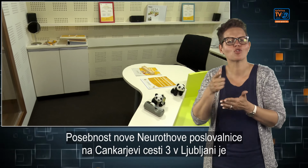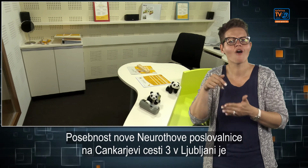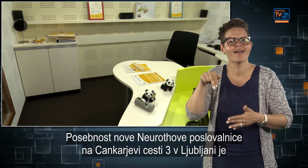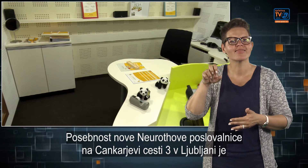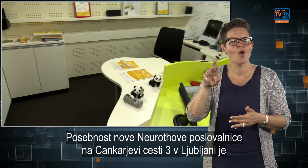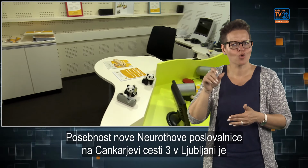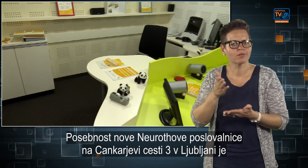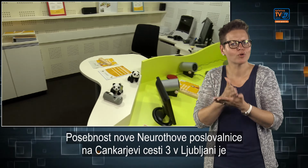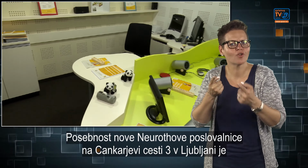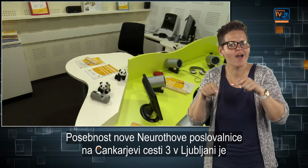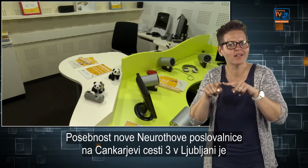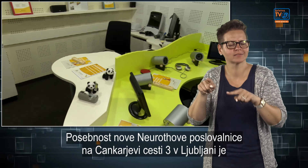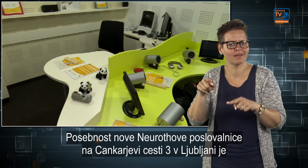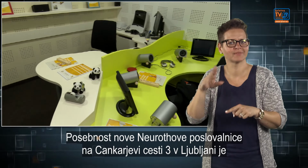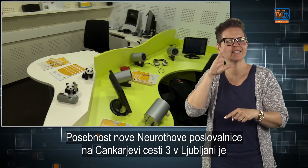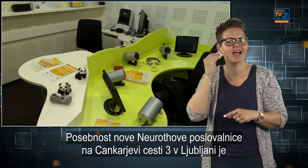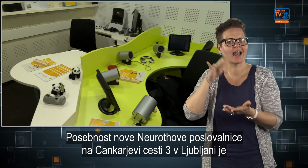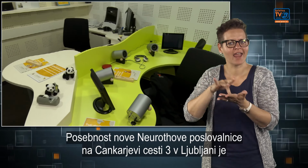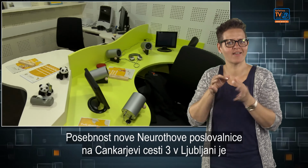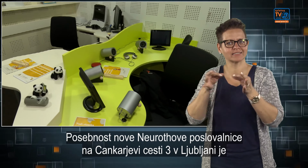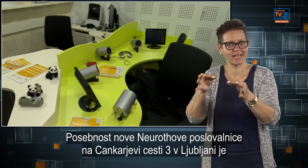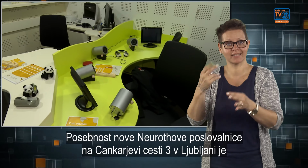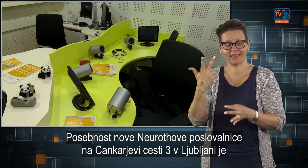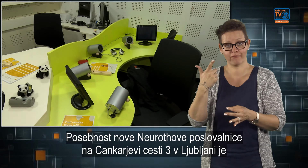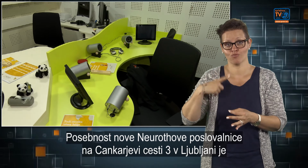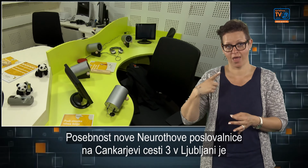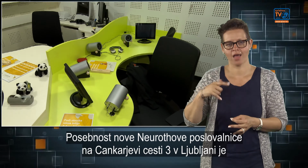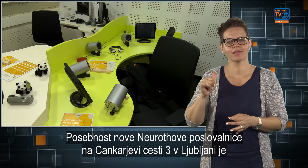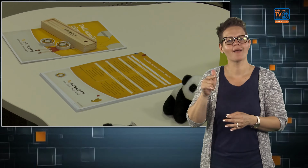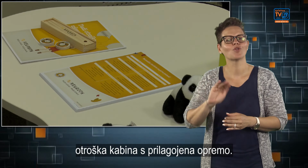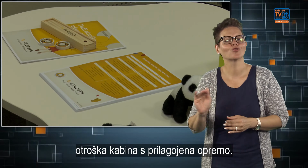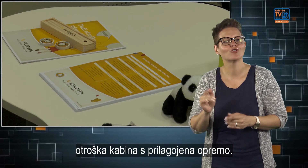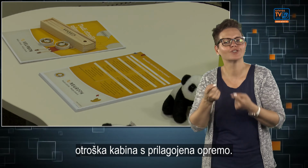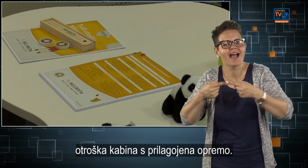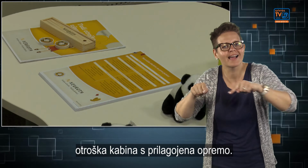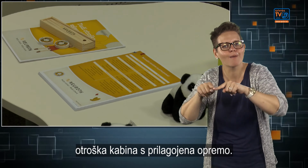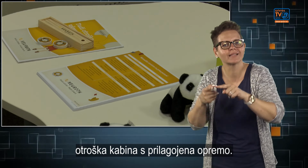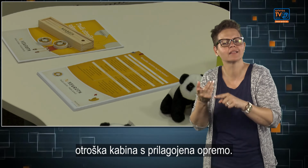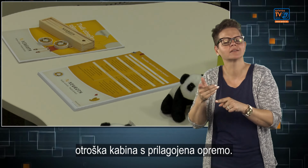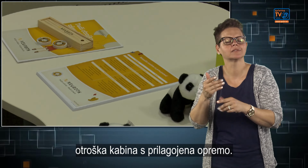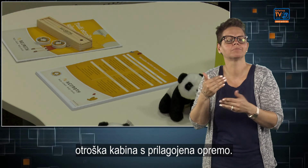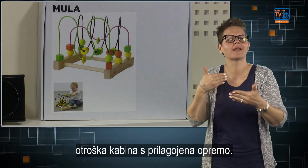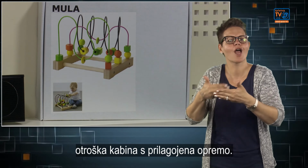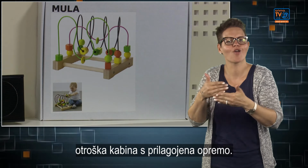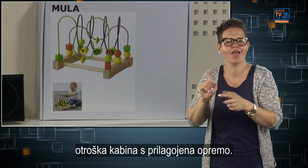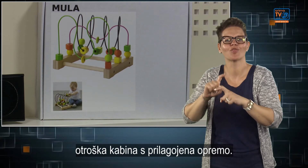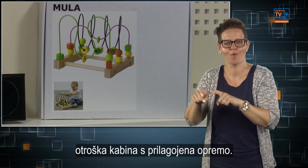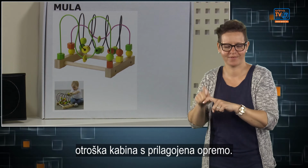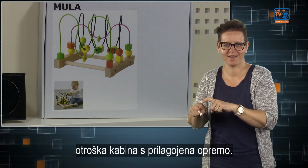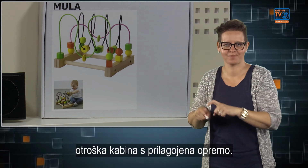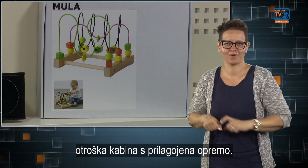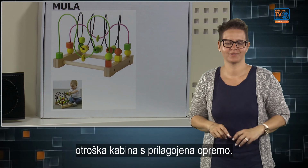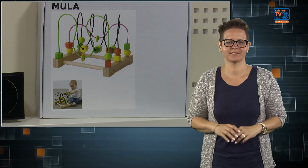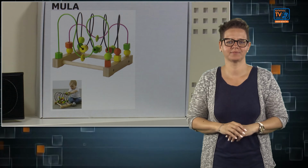Posebnost nove Neurotove poslovalnice na Cankarjevi cesti 3 v Ljubljani je otroška kabina s prilagojeno opremo.